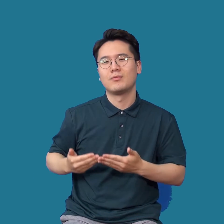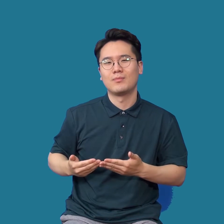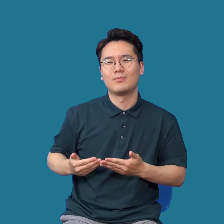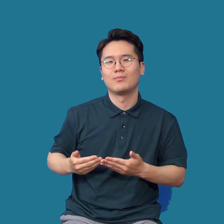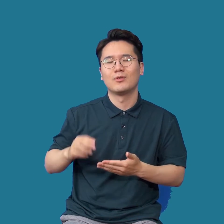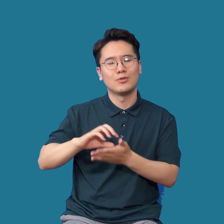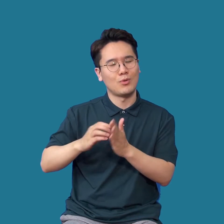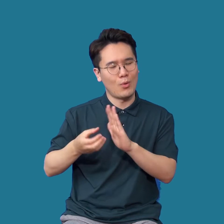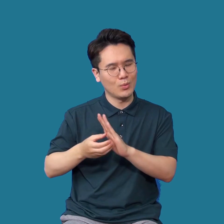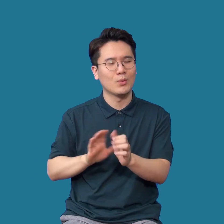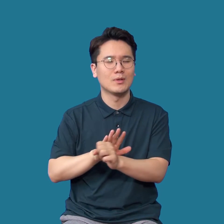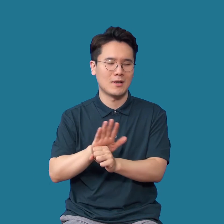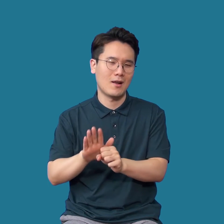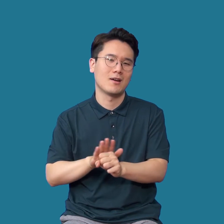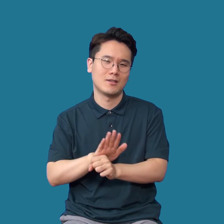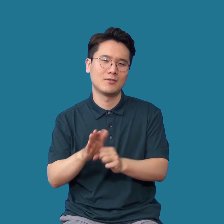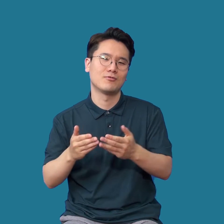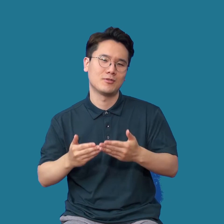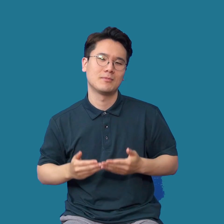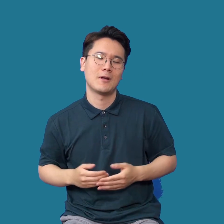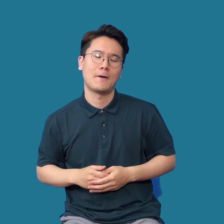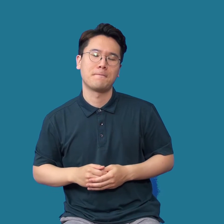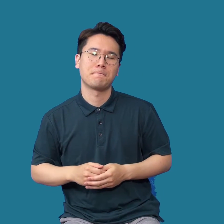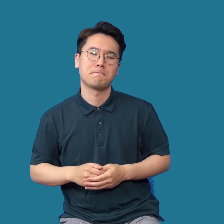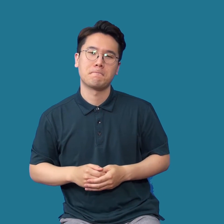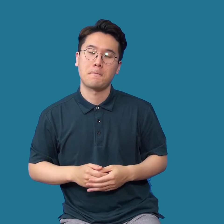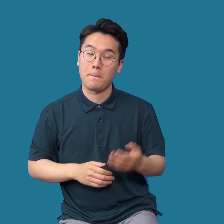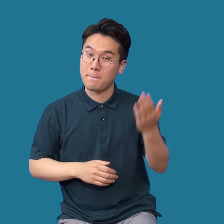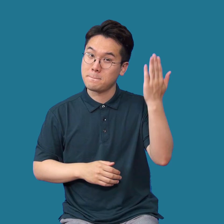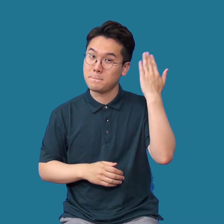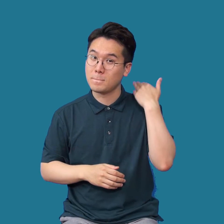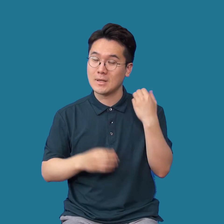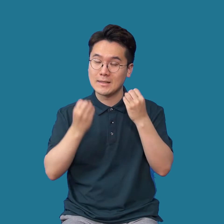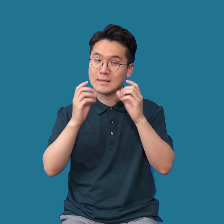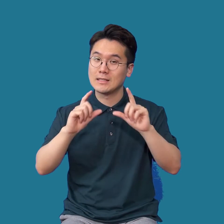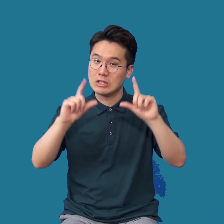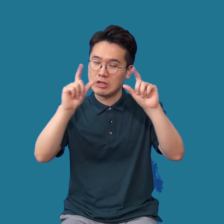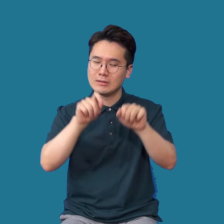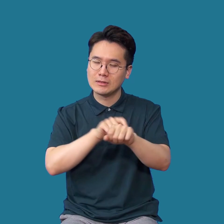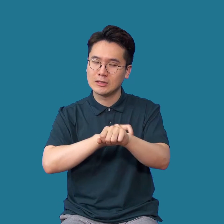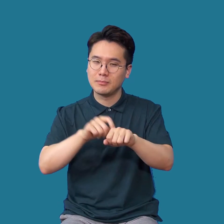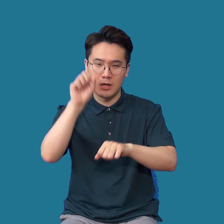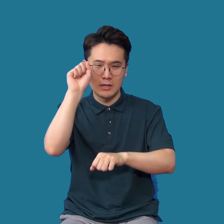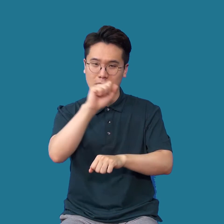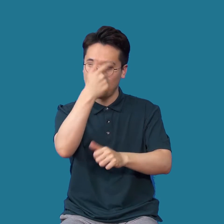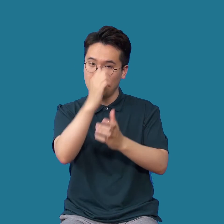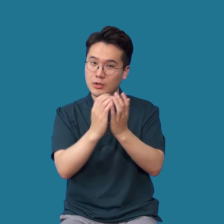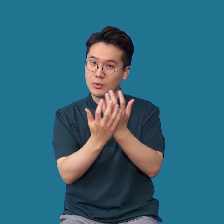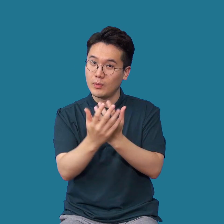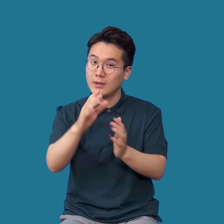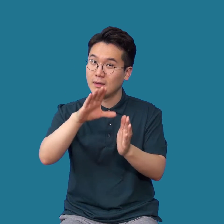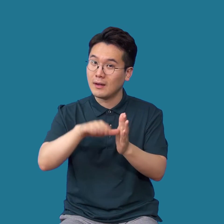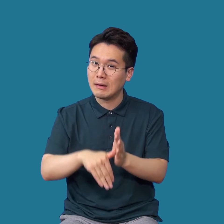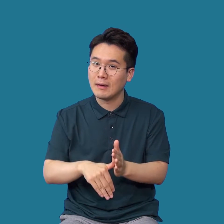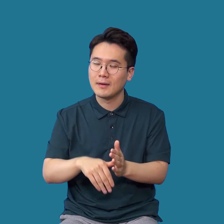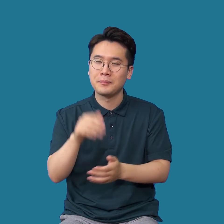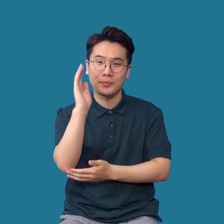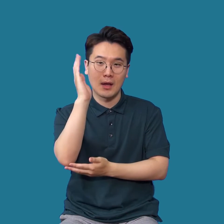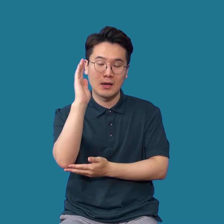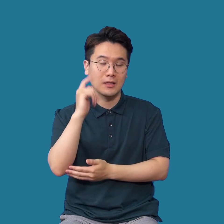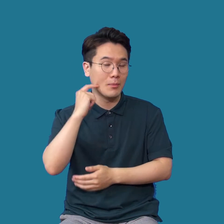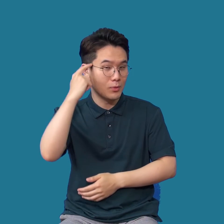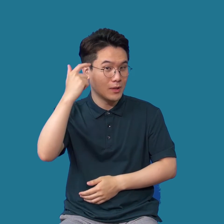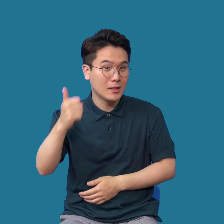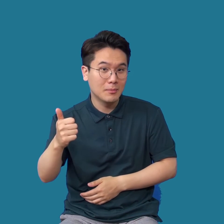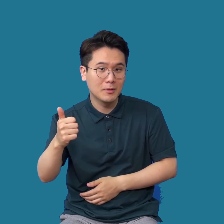분이십니다. 지난번에 신년 특별 새벽 기도할 때 강사 목사님이 외아들,